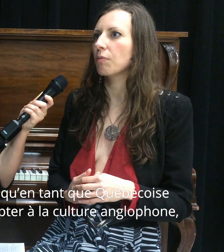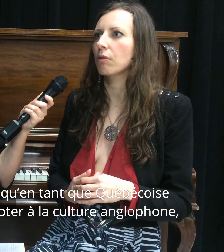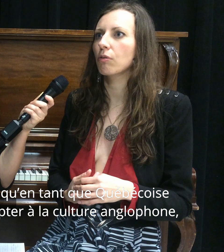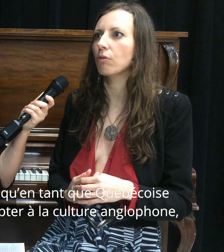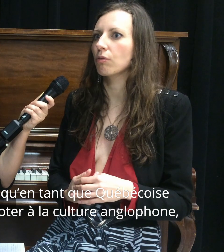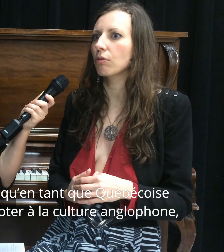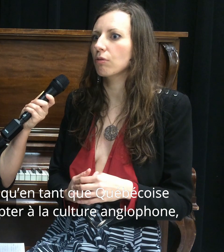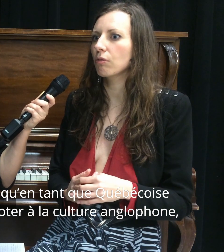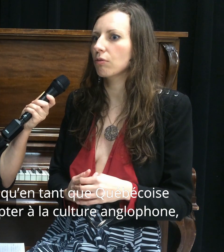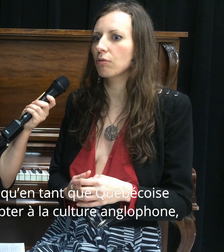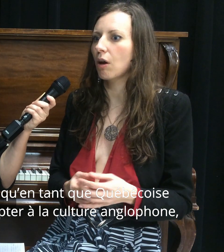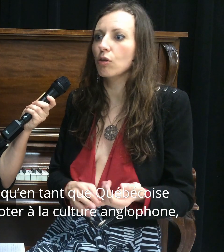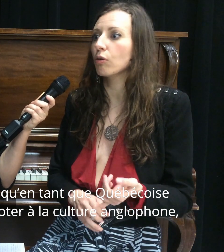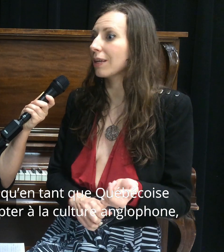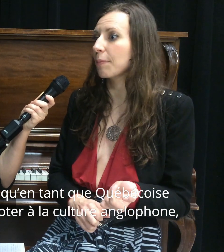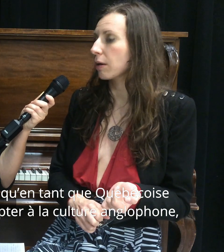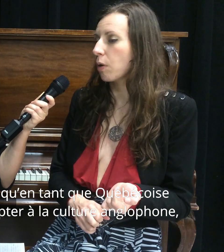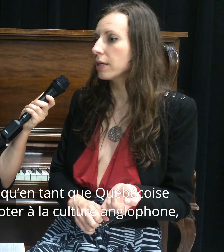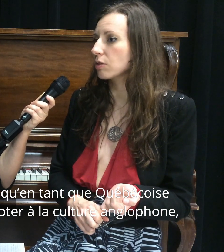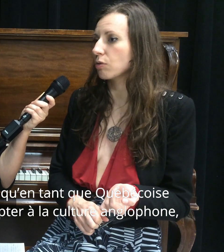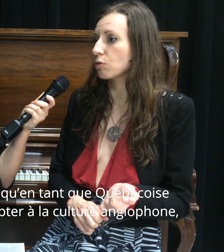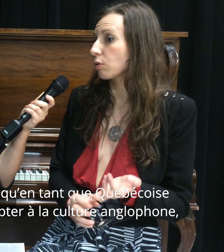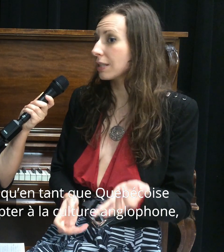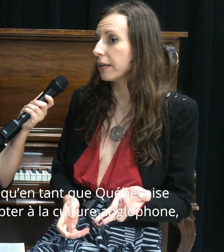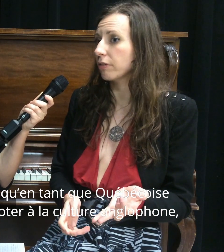justement que, en tant que Québécoise sourdienne,